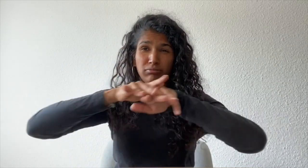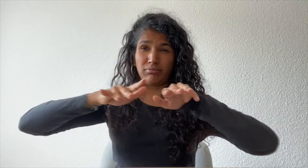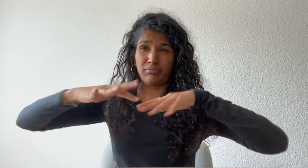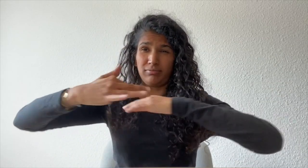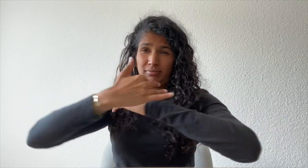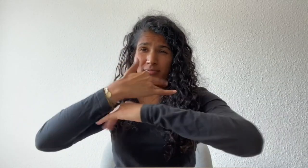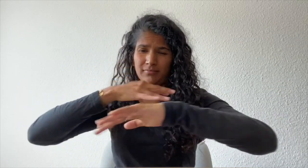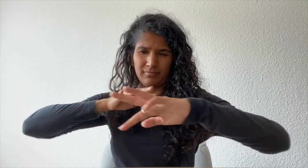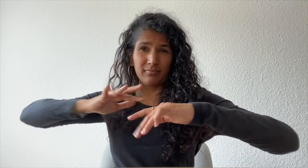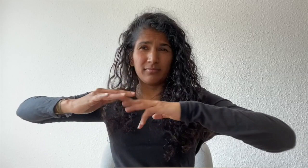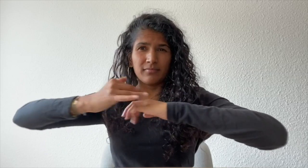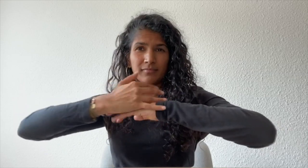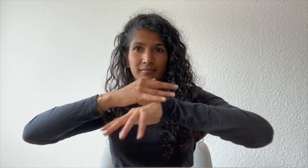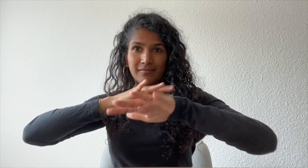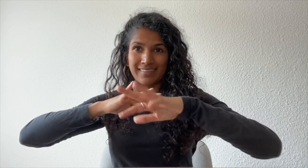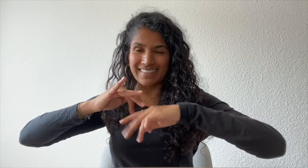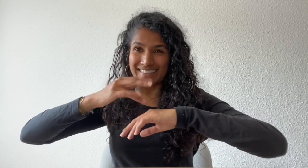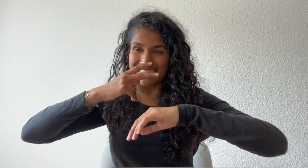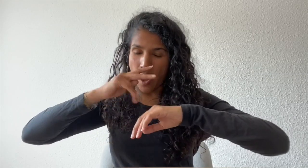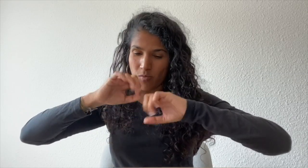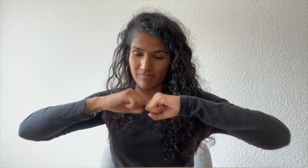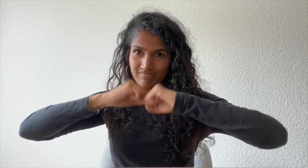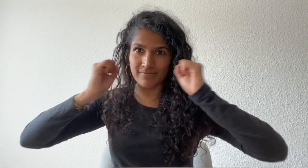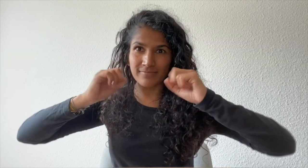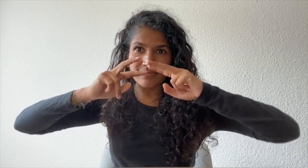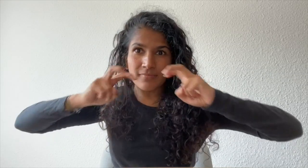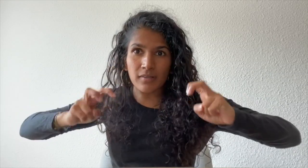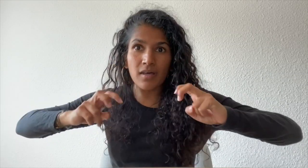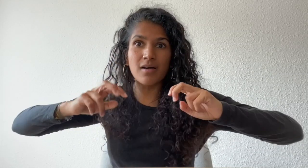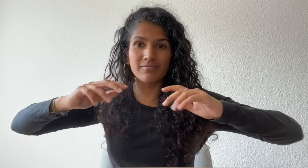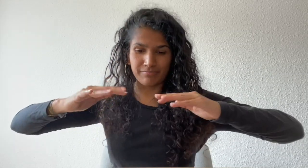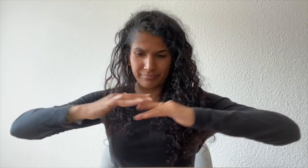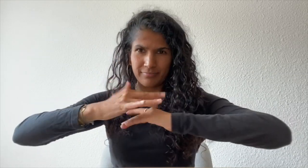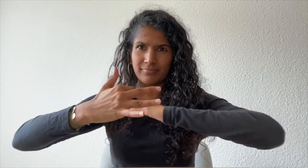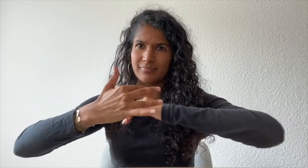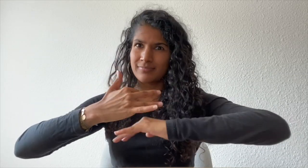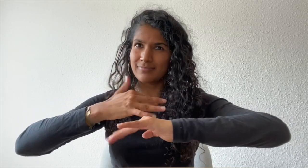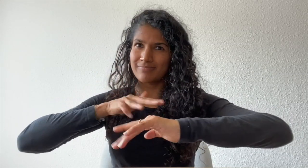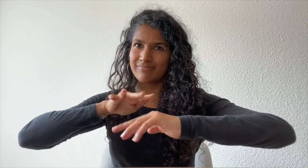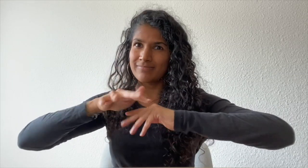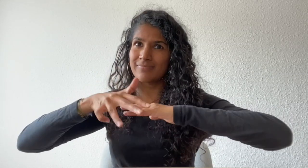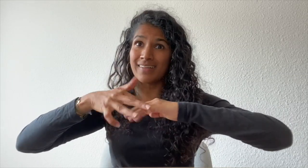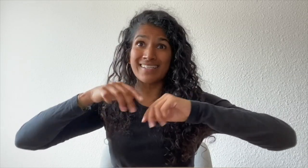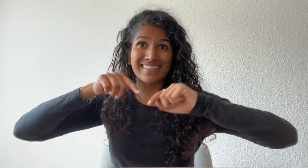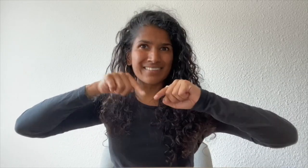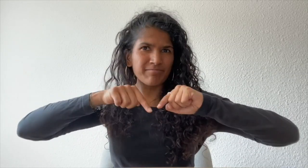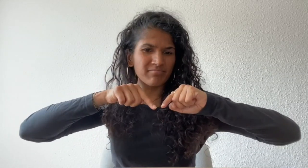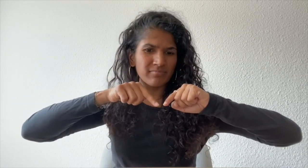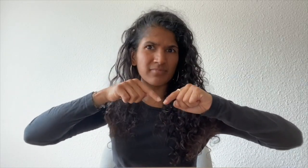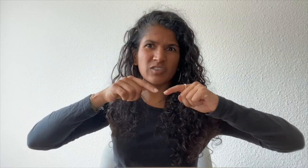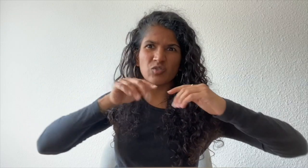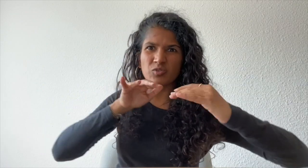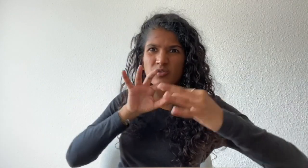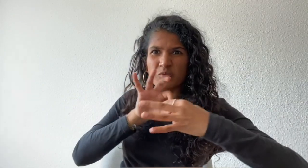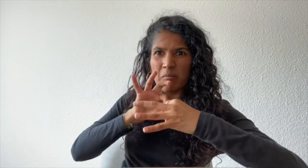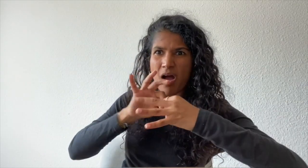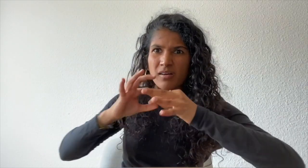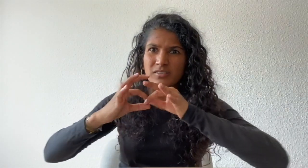Analog zum Bild der Straßenkreuzung bezeichnet er die integrative Analyse des Zusammenwirkens